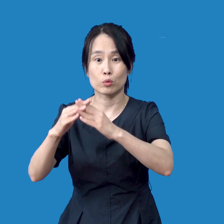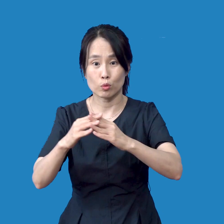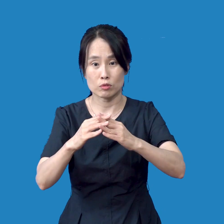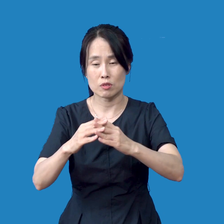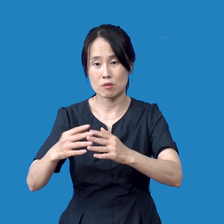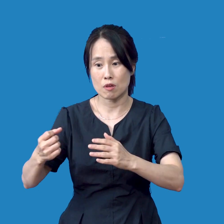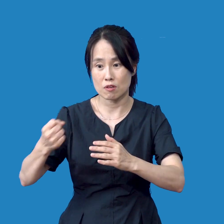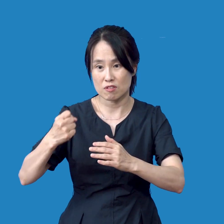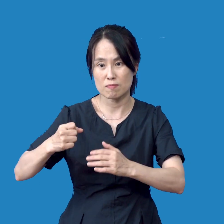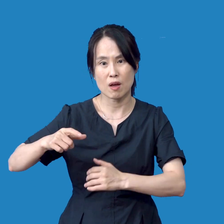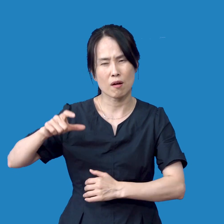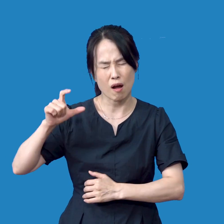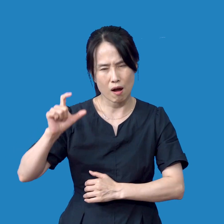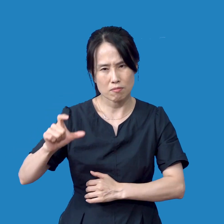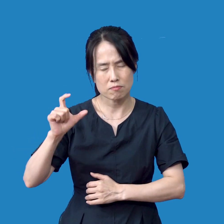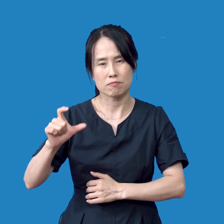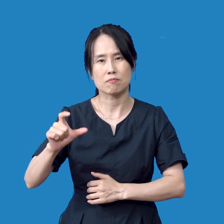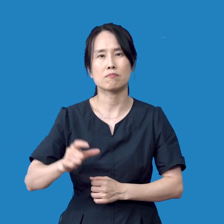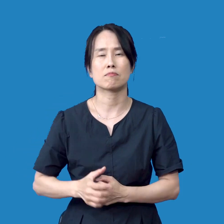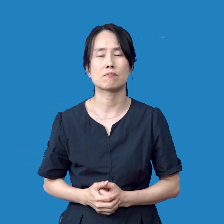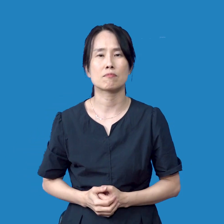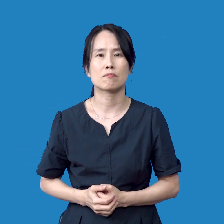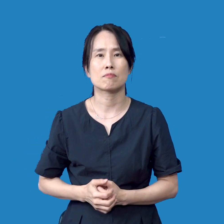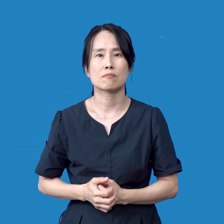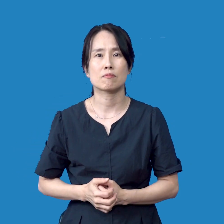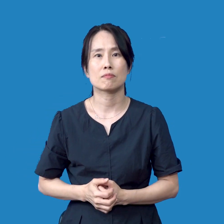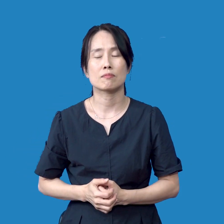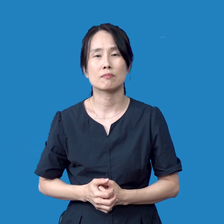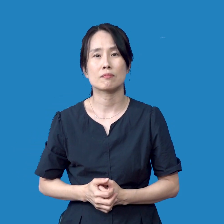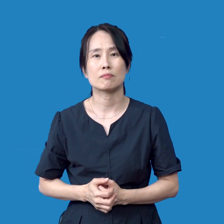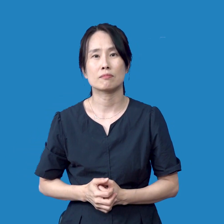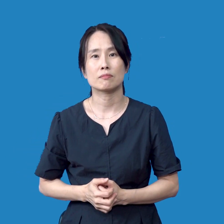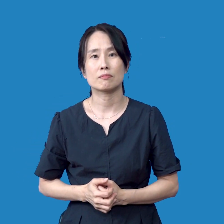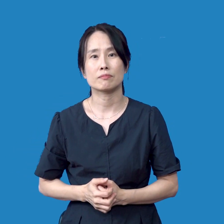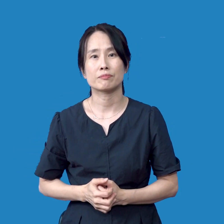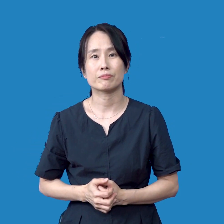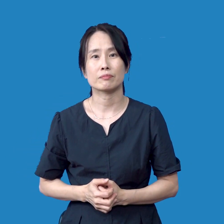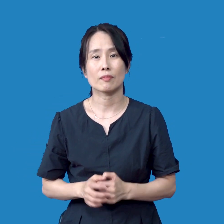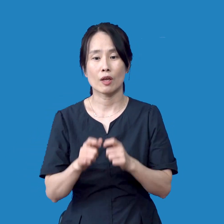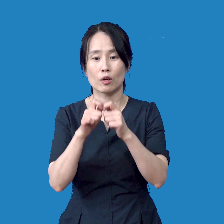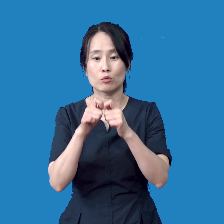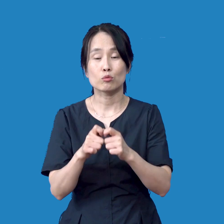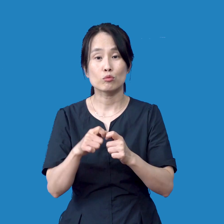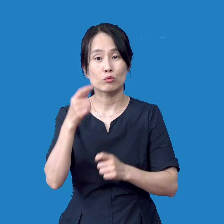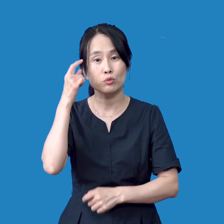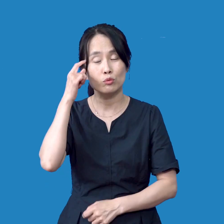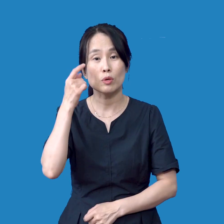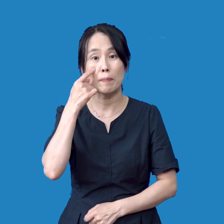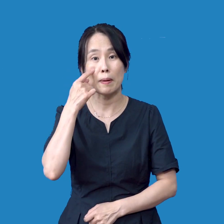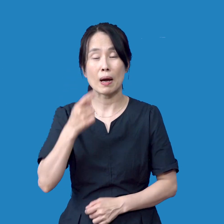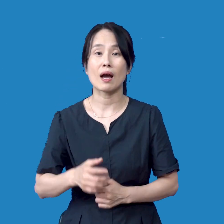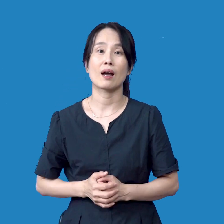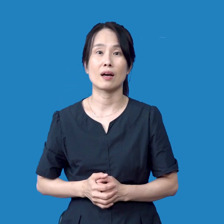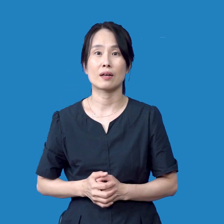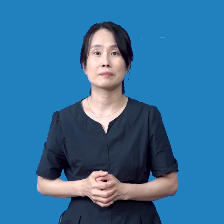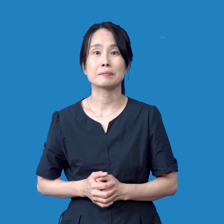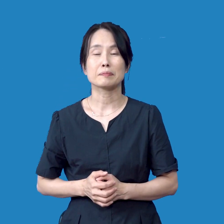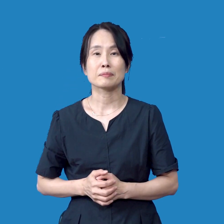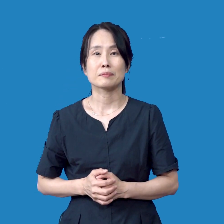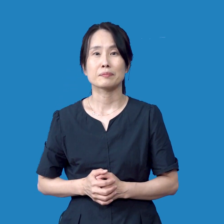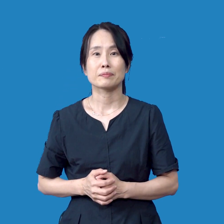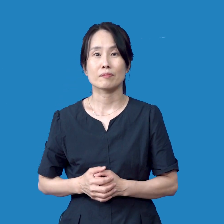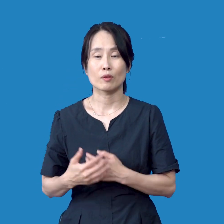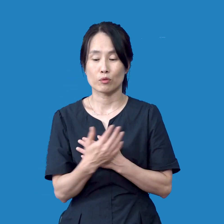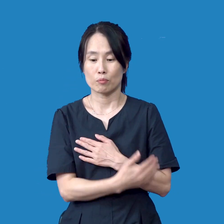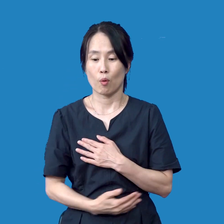결속은 견고하고 강한 것입니다. 그러면 이제 구체적으로 한번 생각을 해보겠습니다. 우리